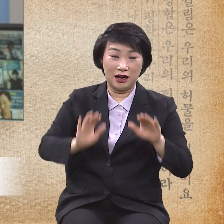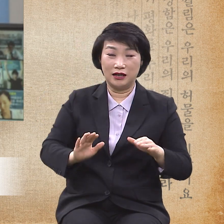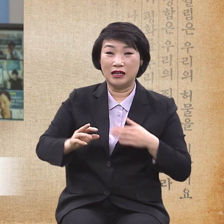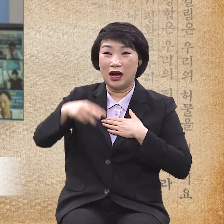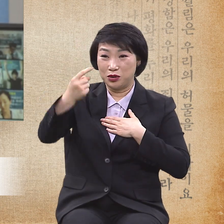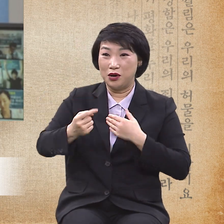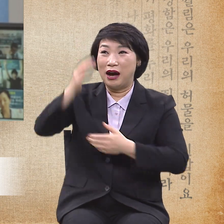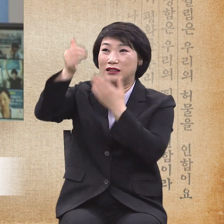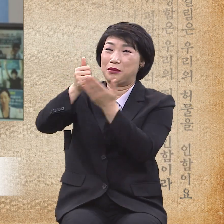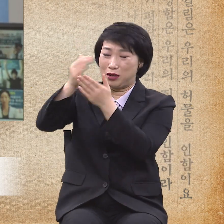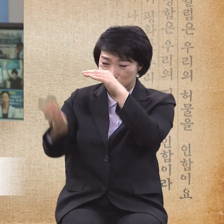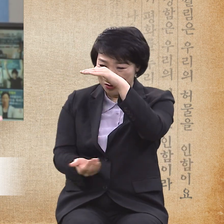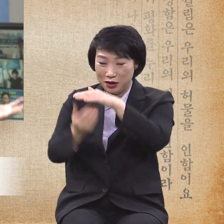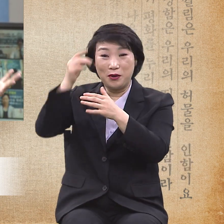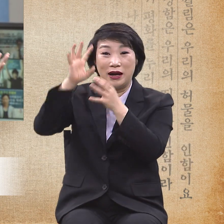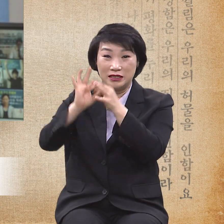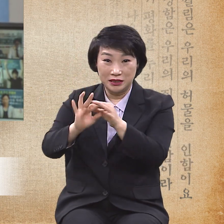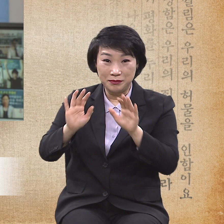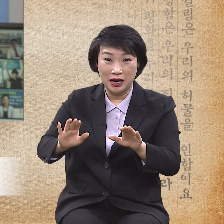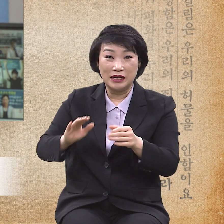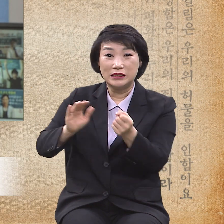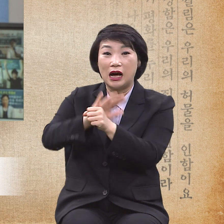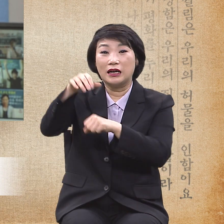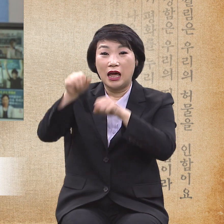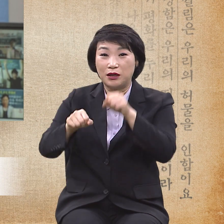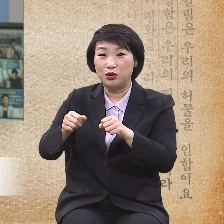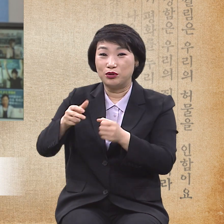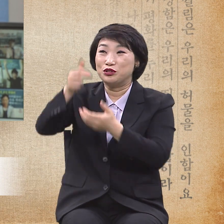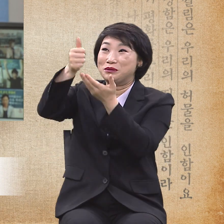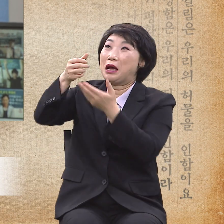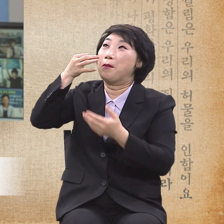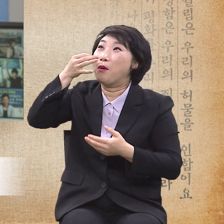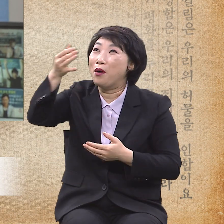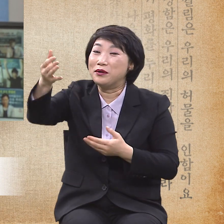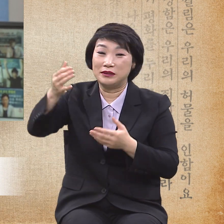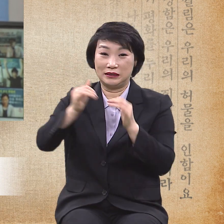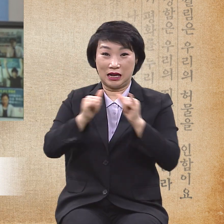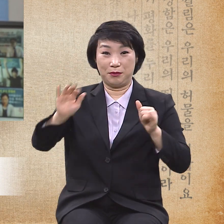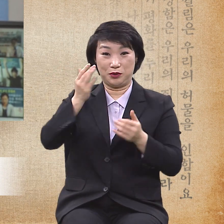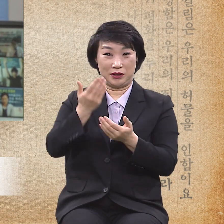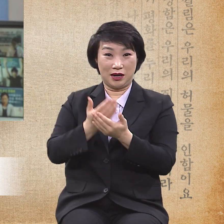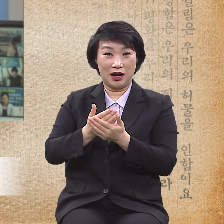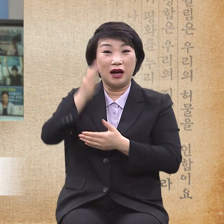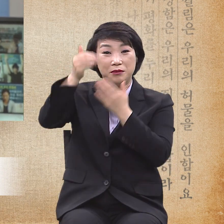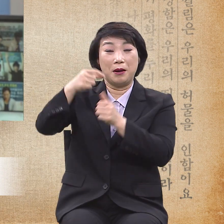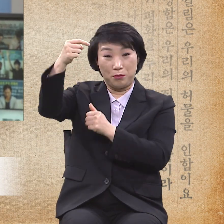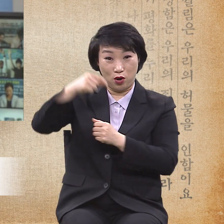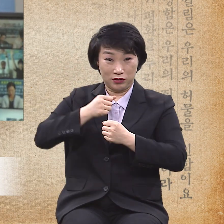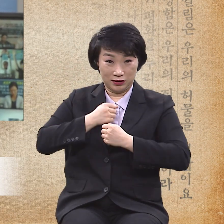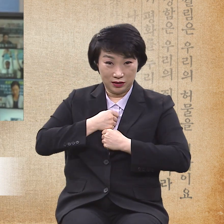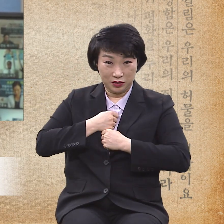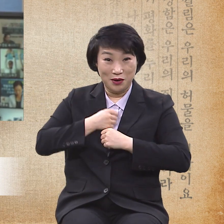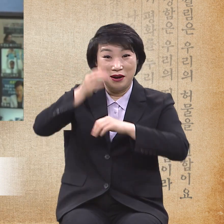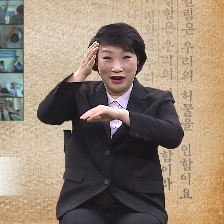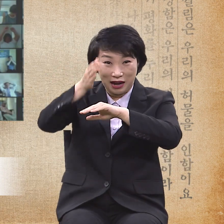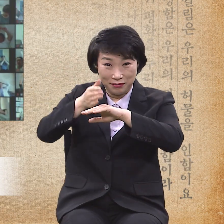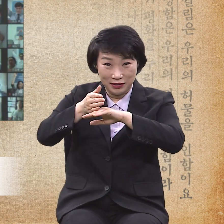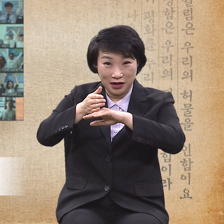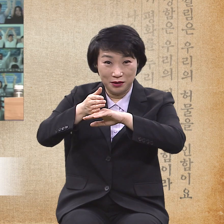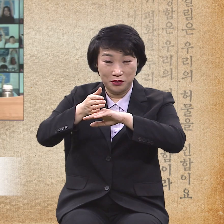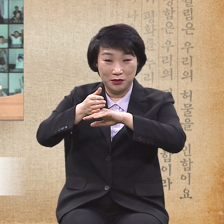앞에 최대의 관심사로 사랑의 행동을 보이는 사람, 계명을 지키라,